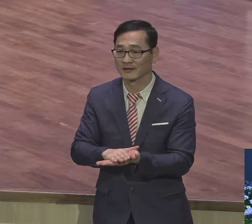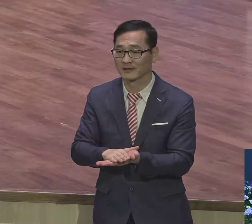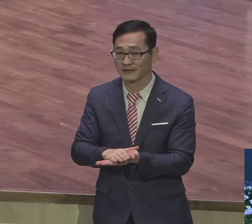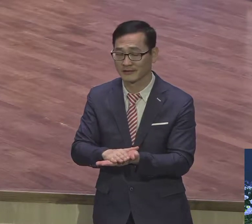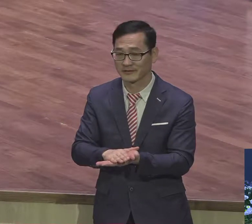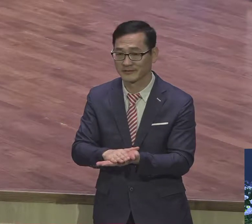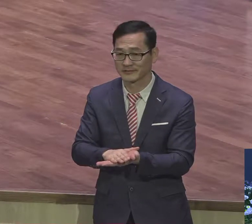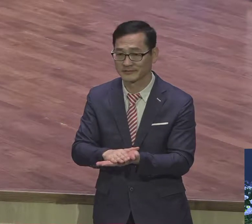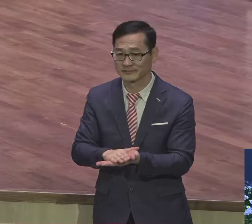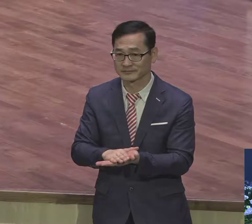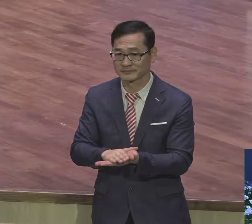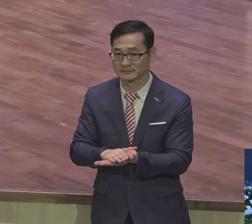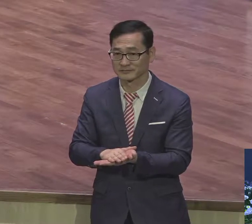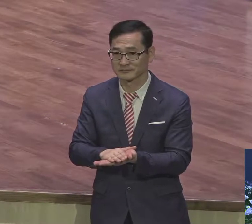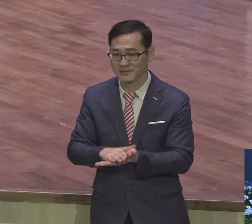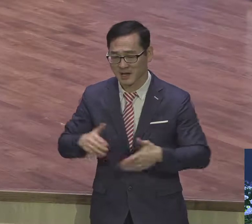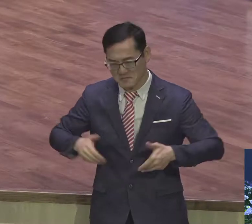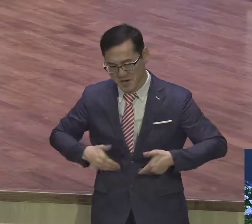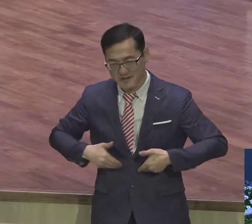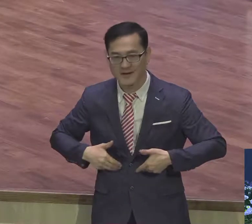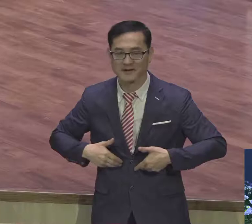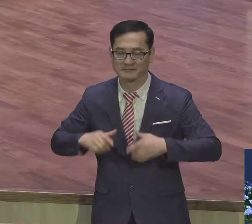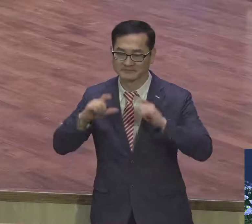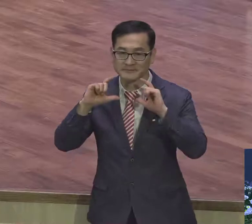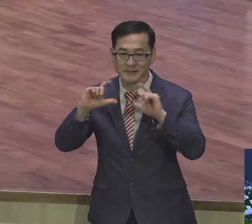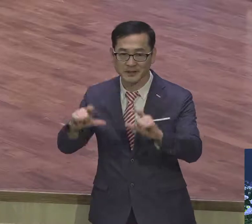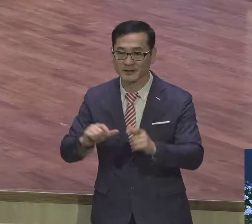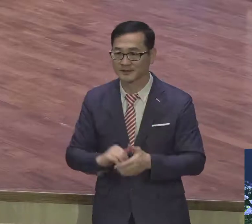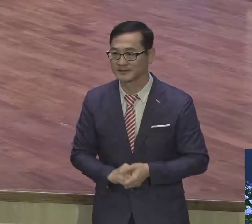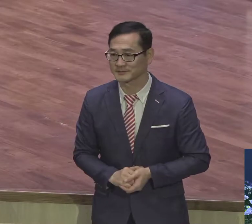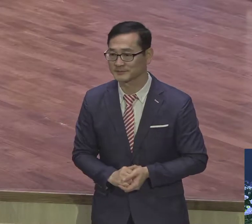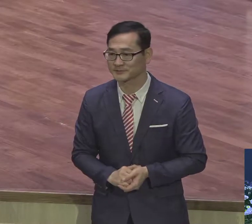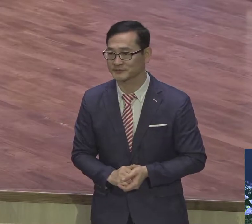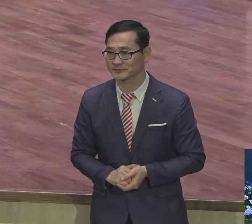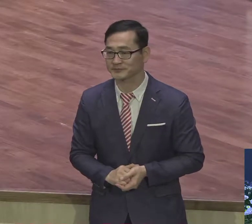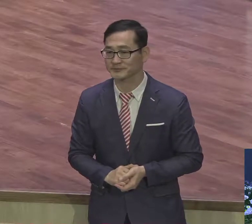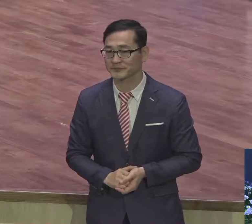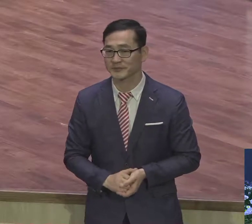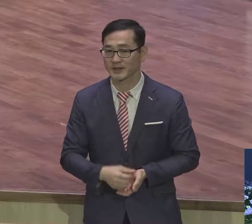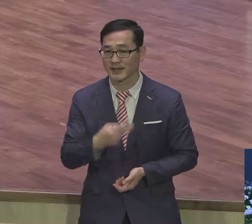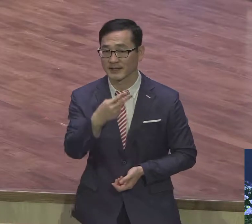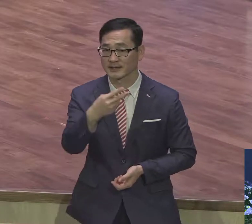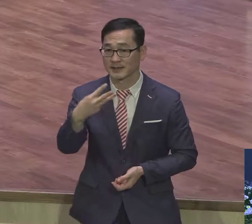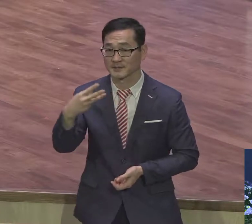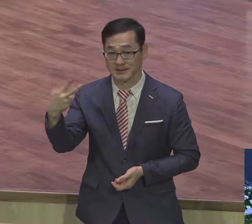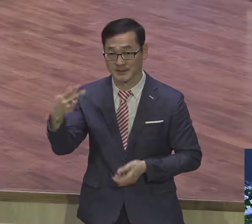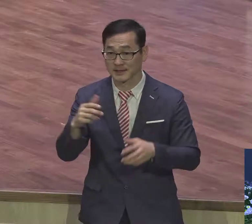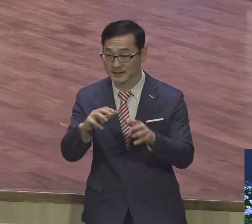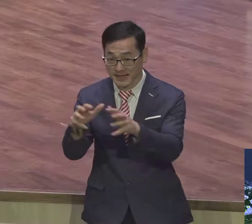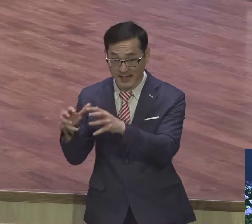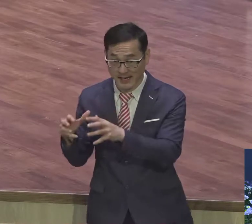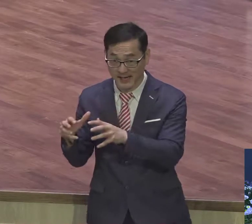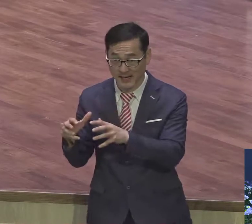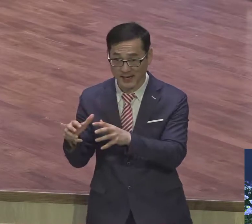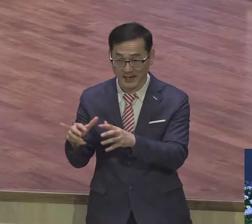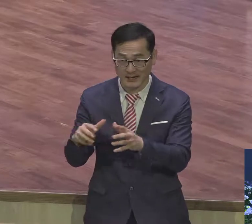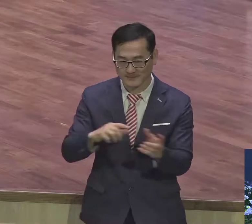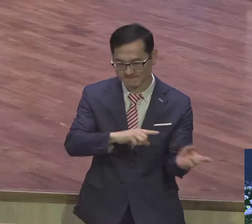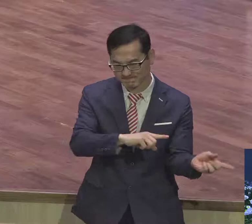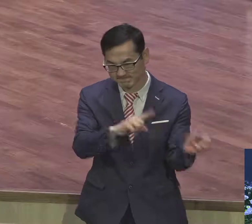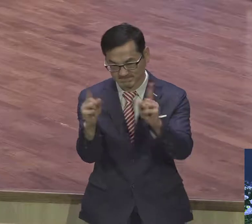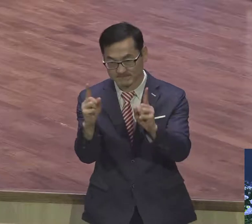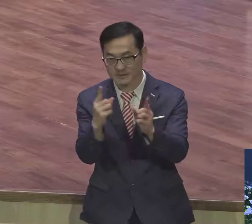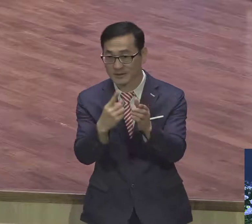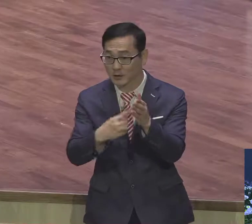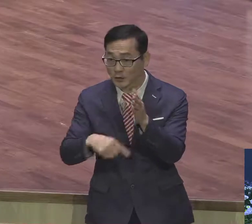일이 일어나야 된다라는 모임이었습니다. 237 나라 살릴 정도로 그릇이